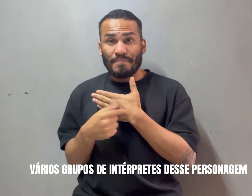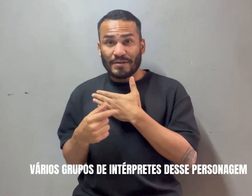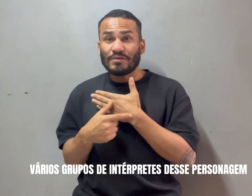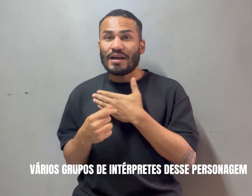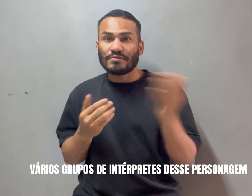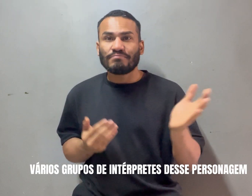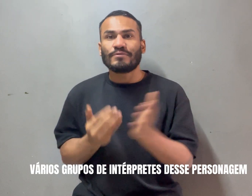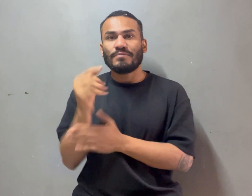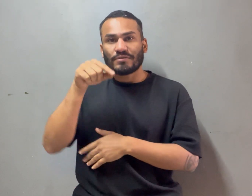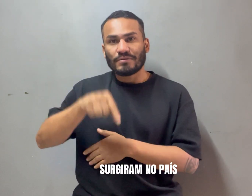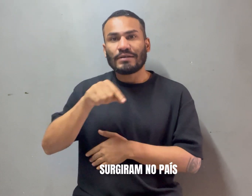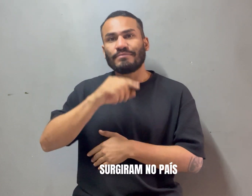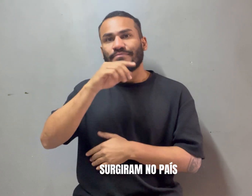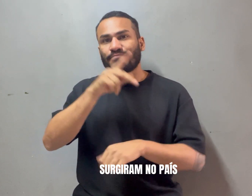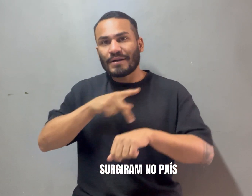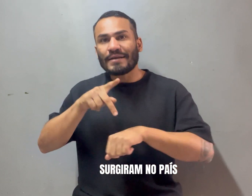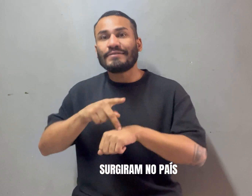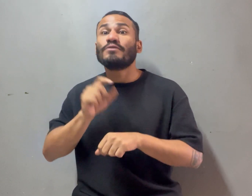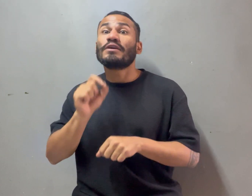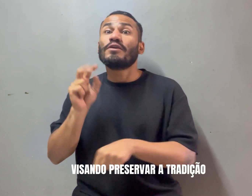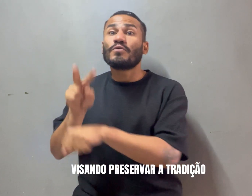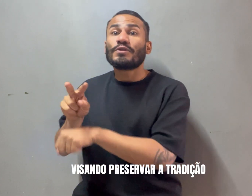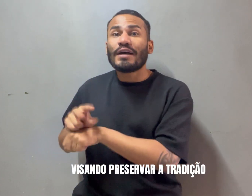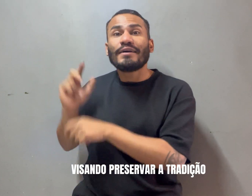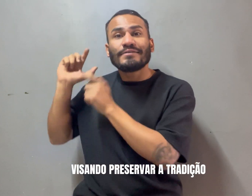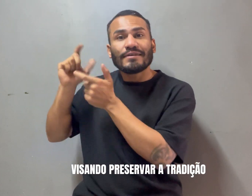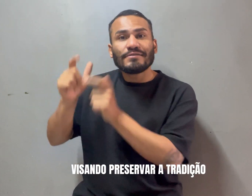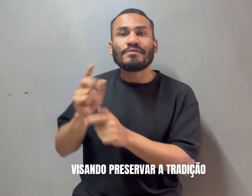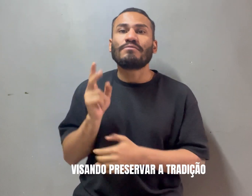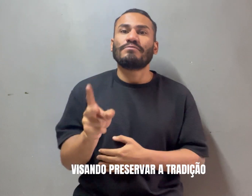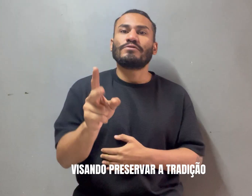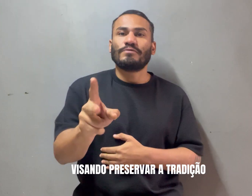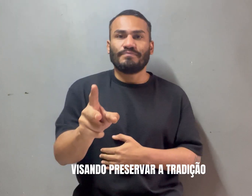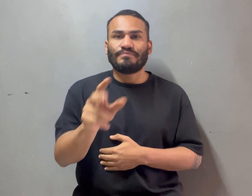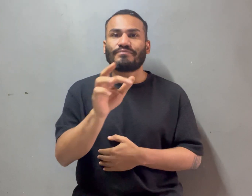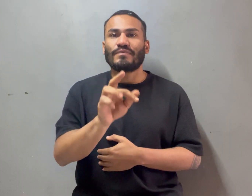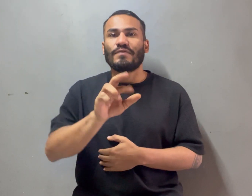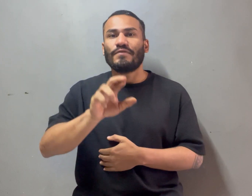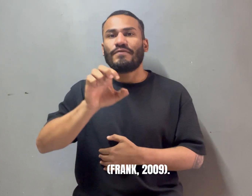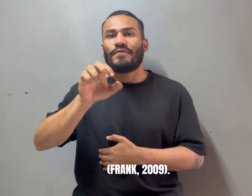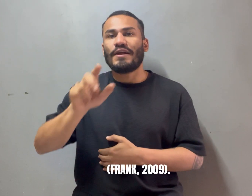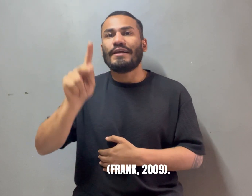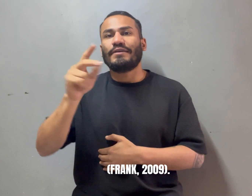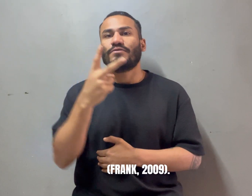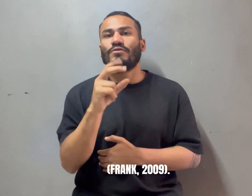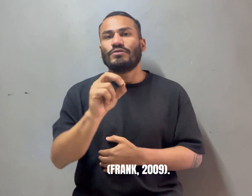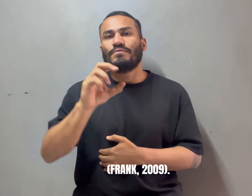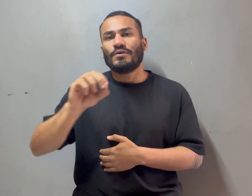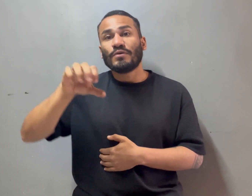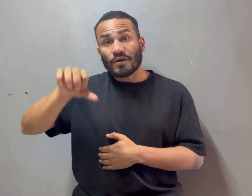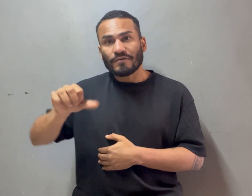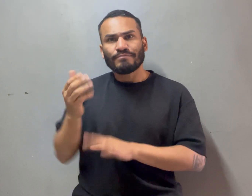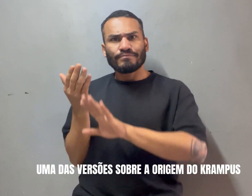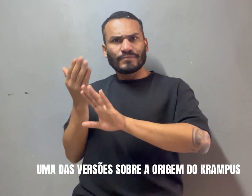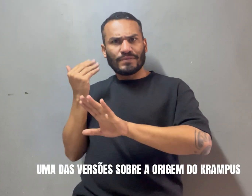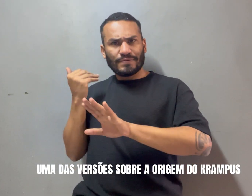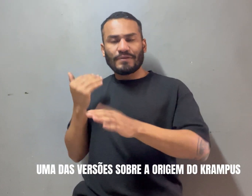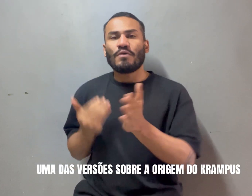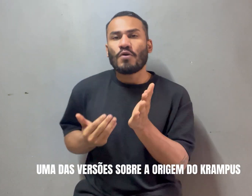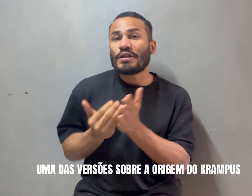desse personagem surgiram no país, visando preservar a tradição. Frank, 2009. Uma das versões sobre